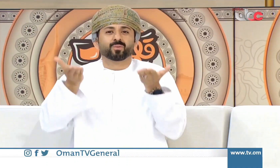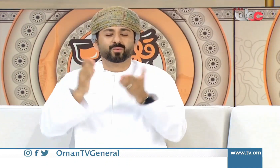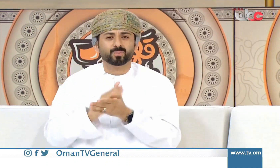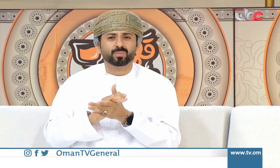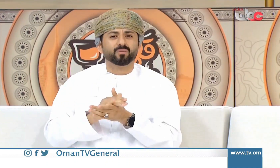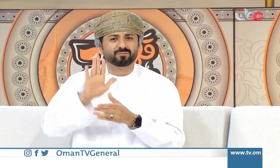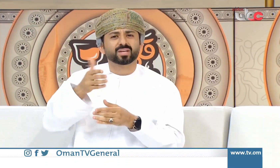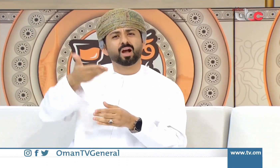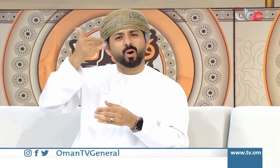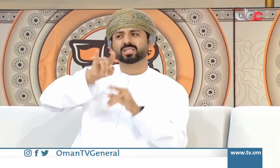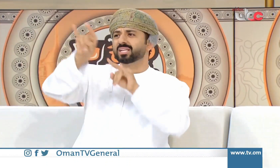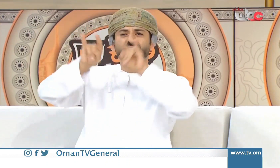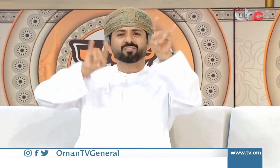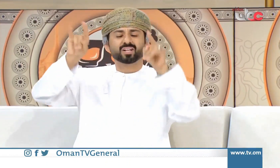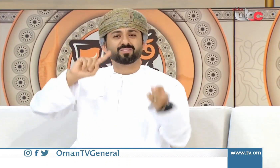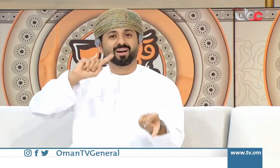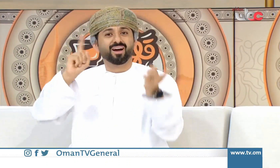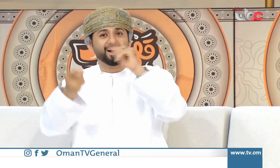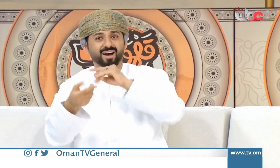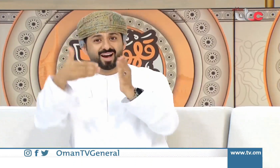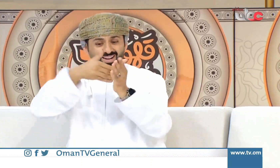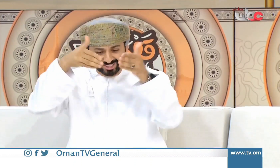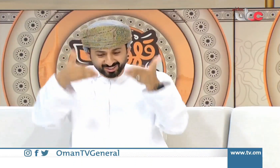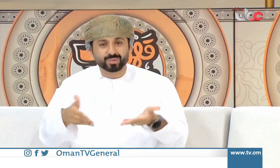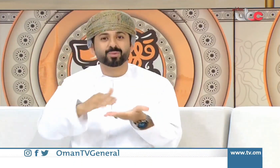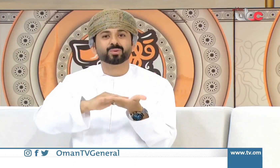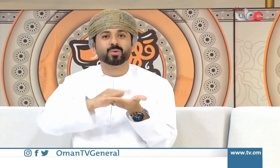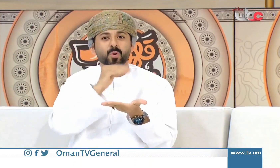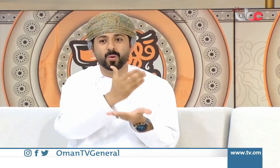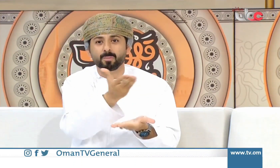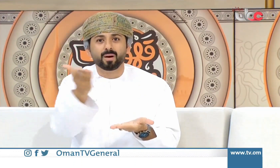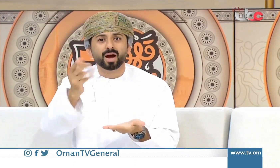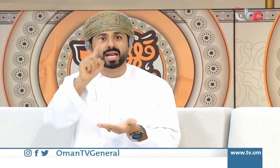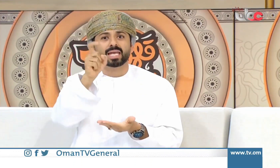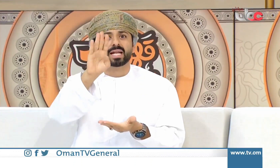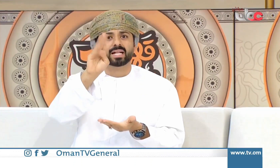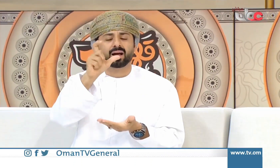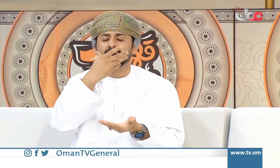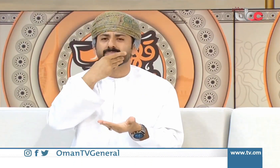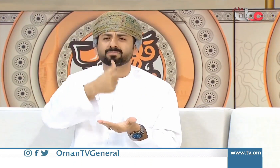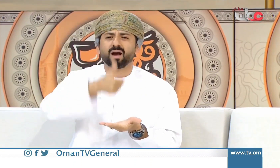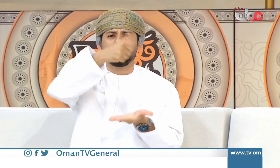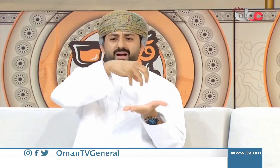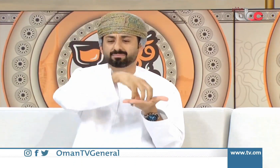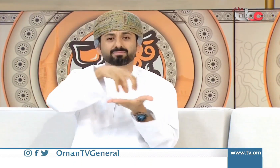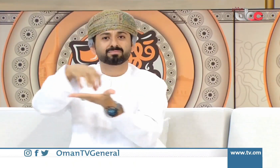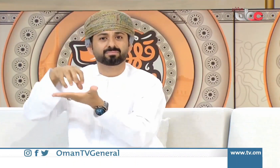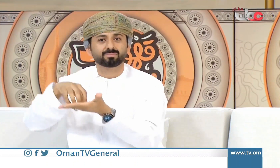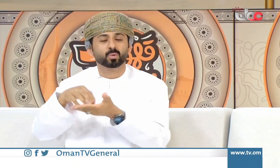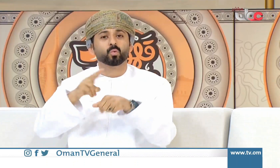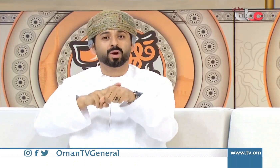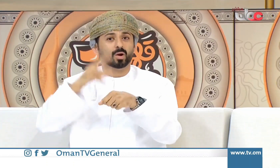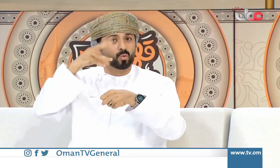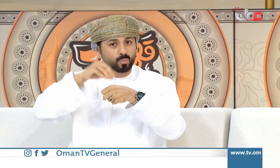رائع جدا. وكذلك كثير الآن من الشباب اللي تحمسوا كثير في أنهم